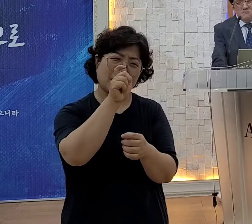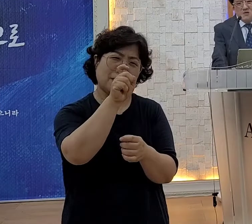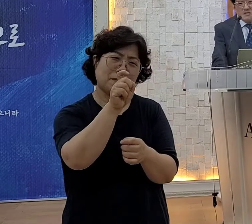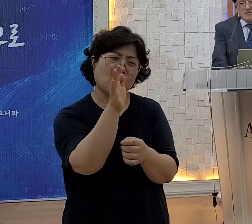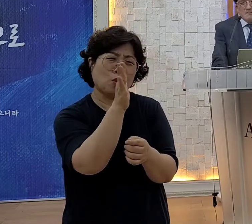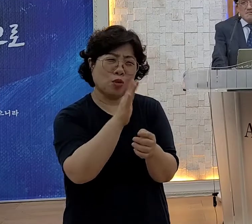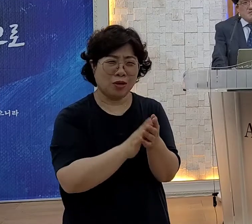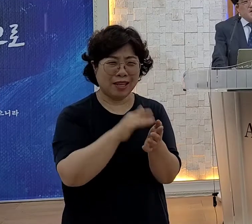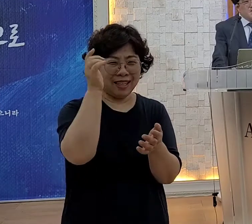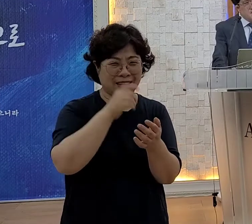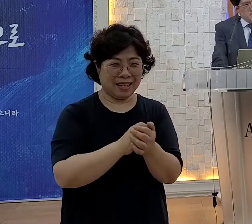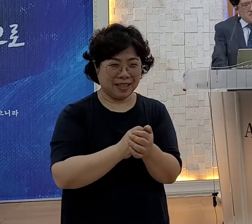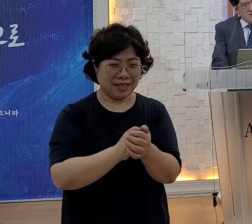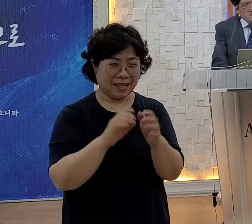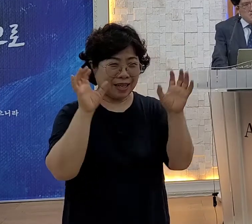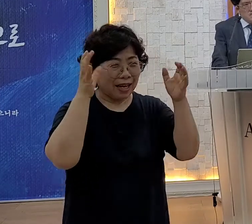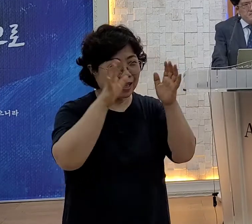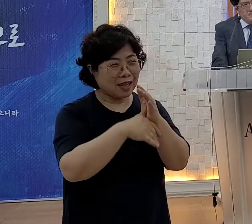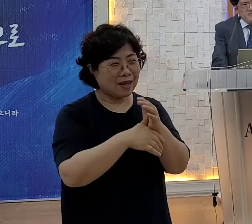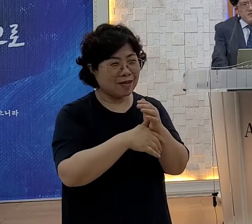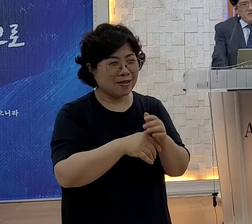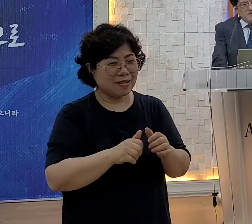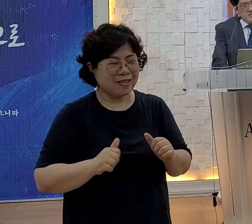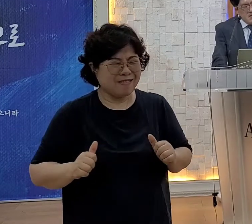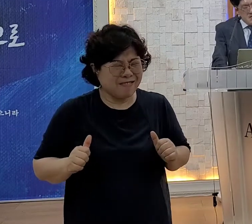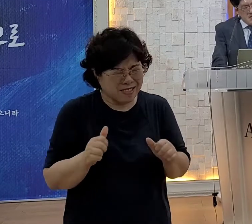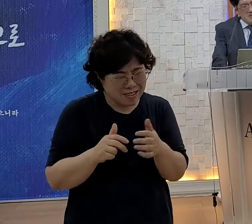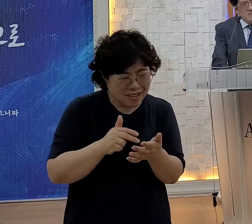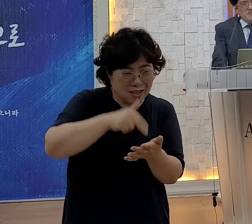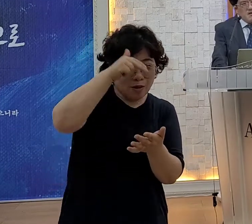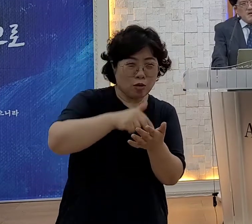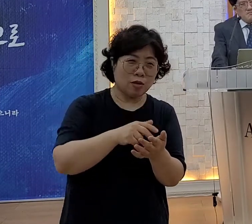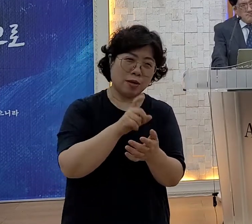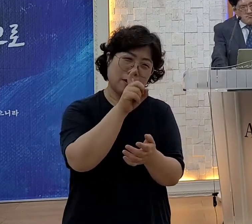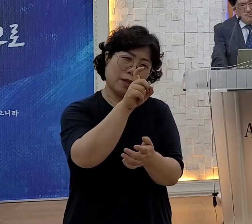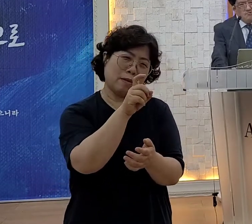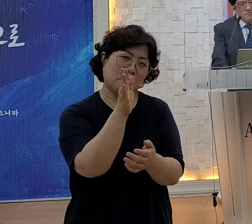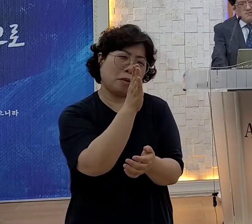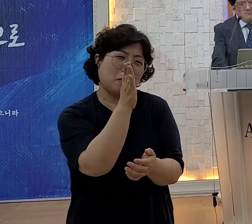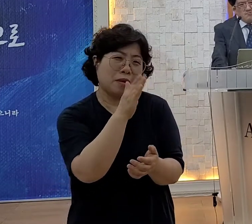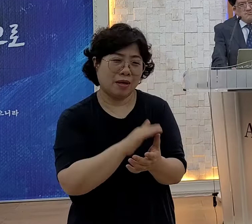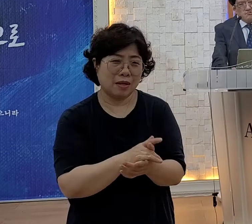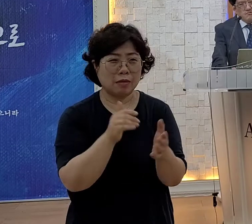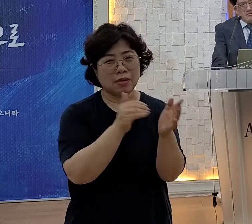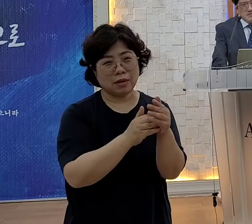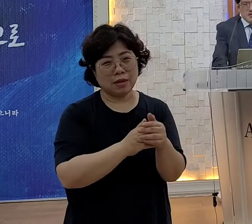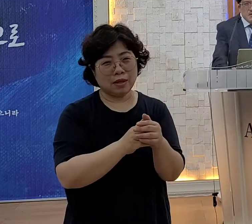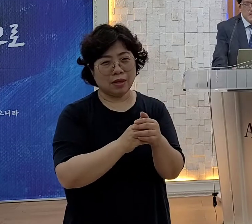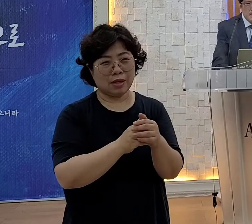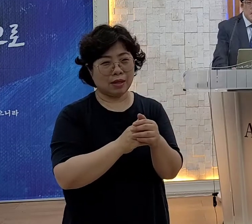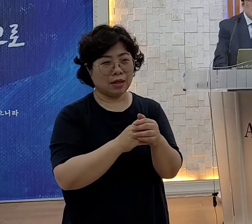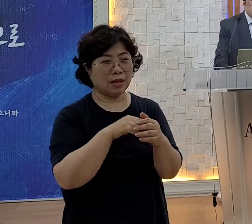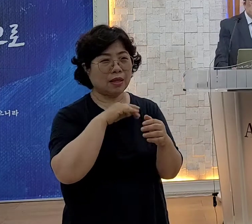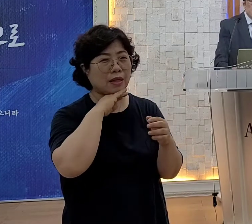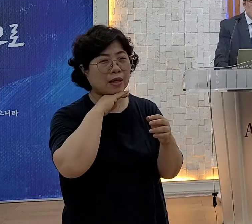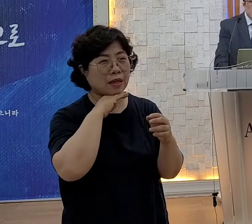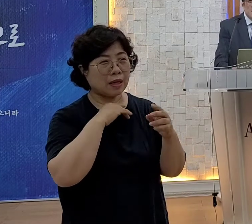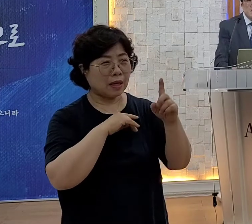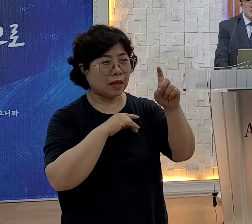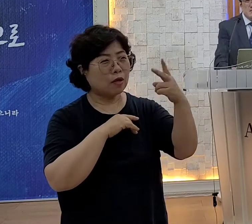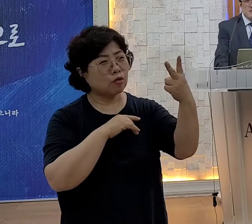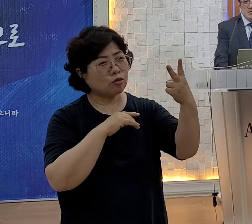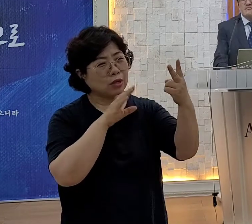뭐 준명이 같은 경우는 더 많이 뜁니다만은 어릴 때에 뭐 첫 돌, 두 돌 그때 뛰어봤자